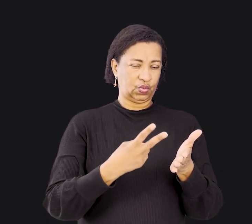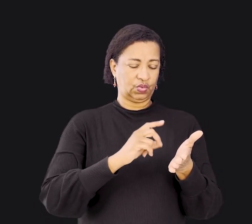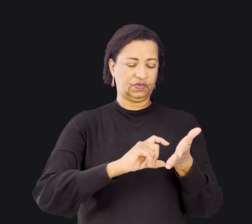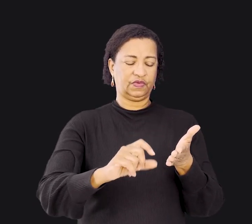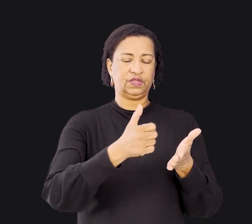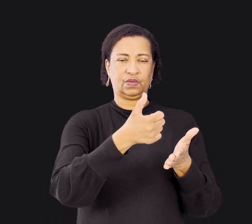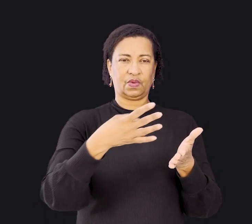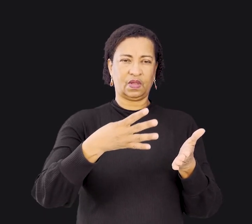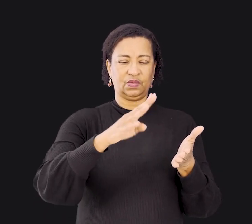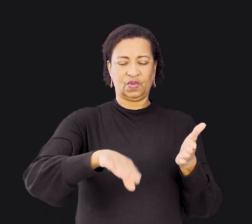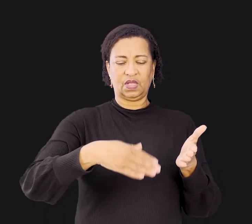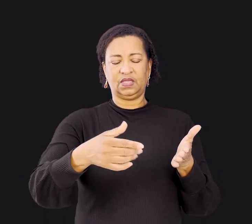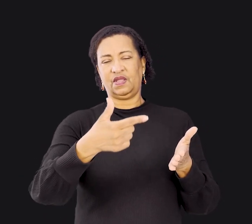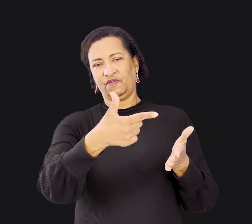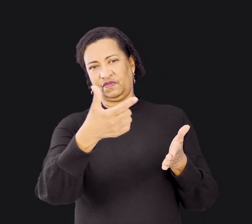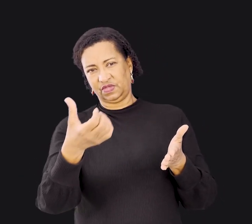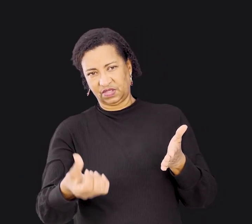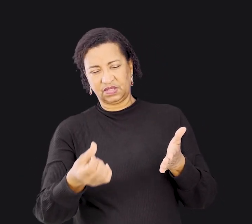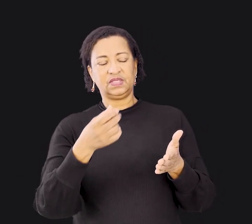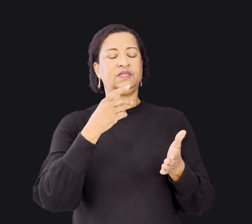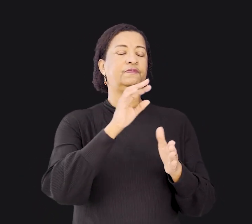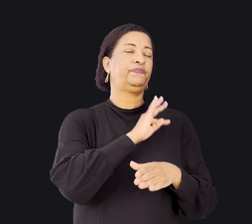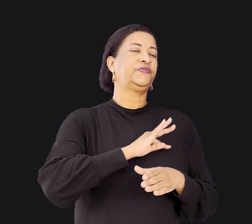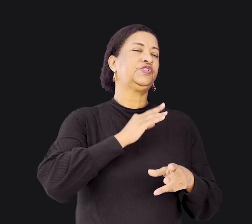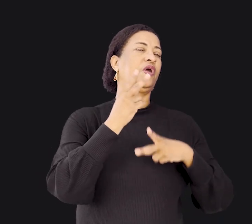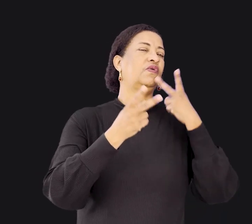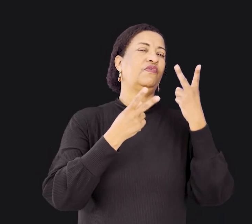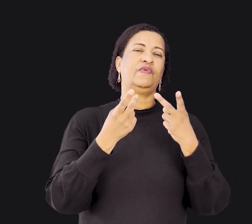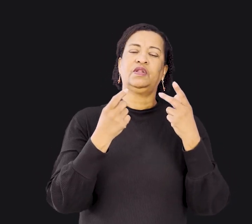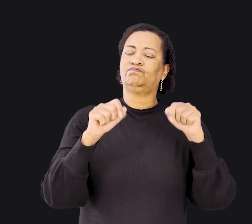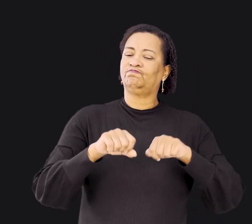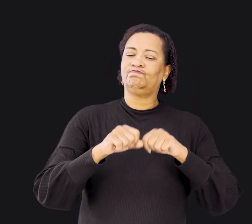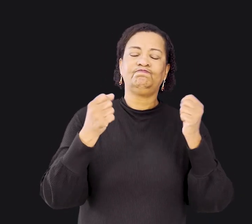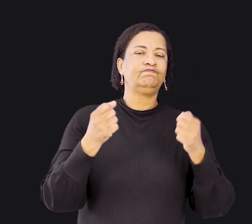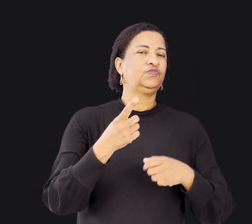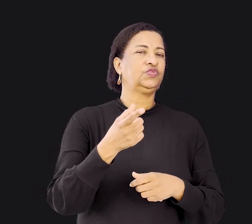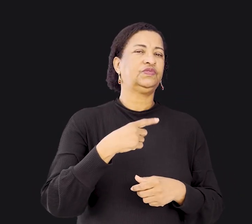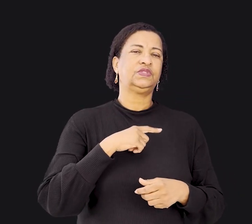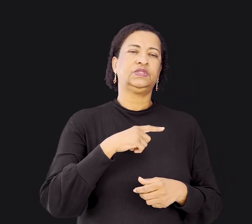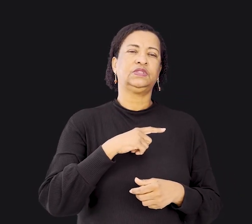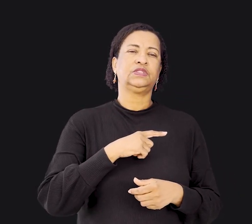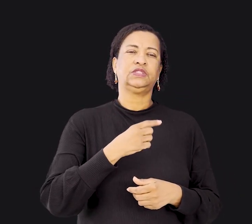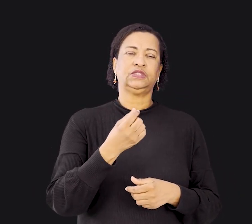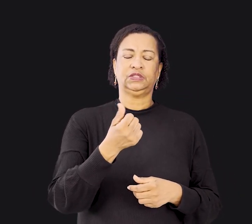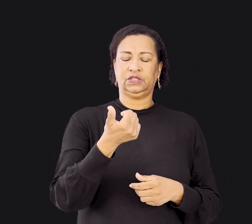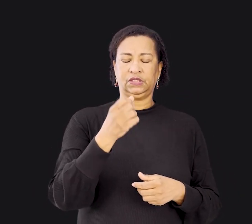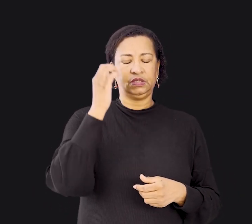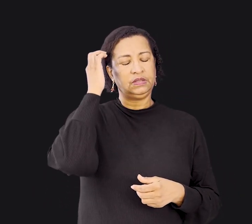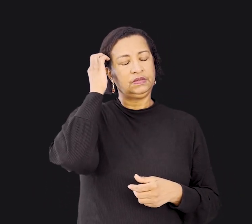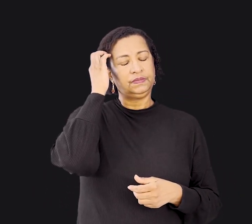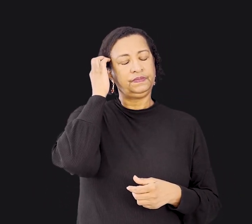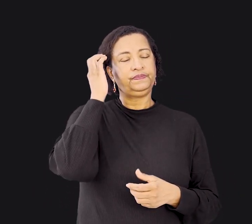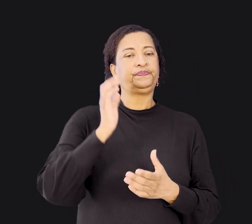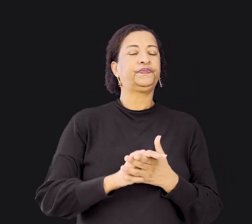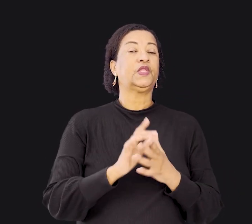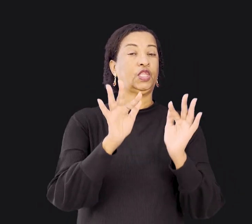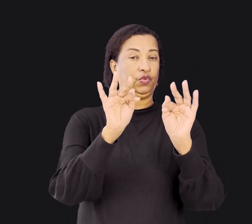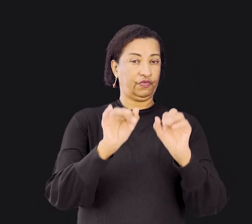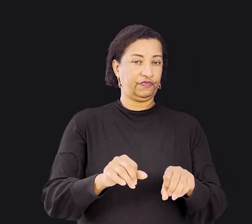14 a 26, que Tiago enfatiza que não é possível haver fé sem obras. No final deste trecho, ele apresenta